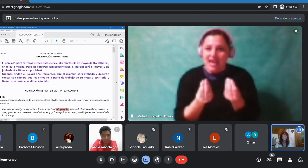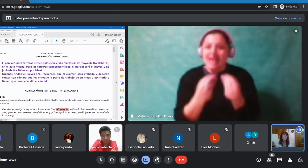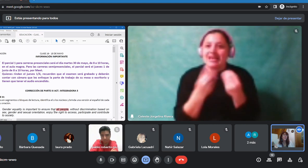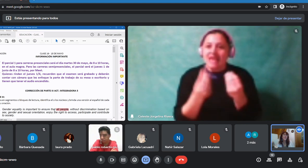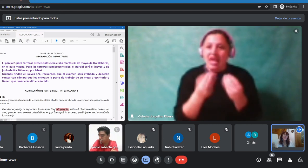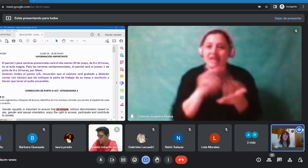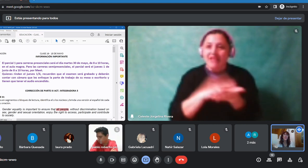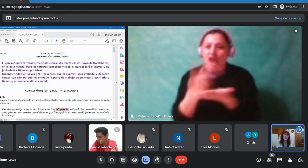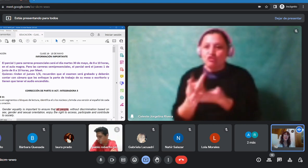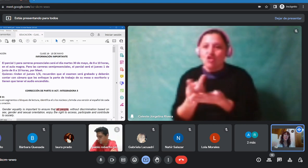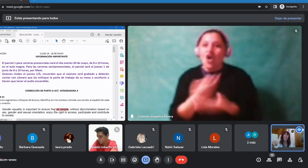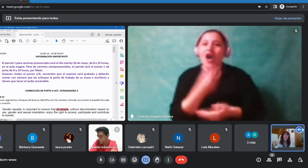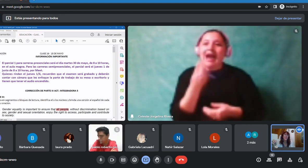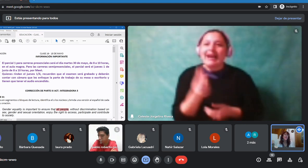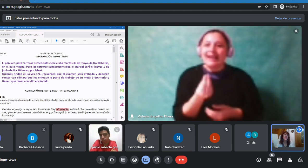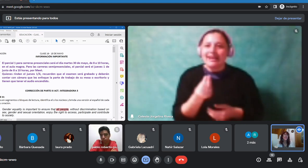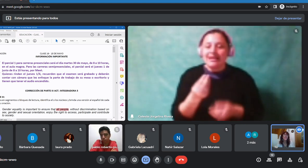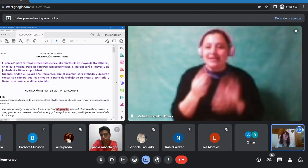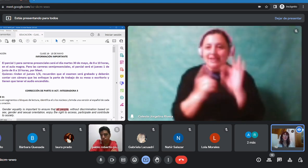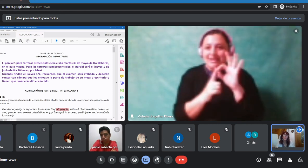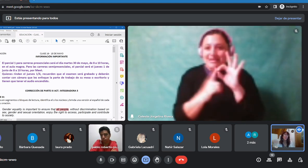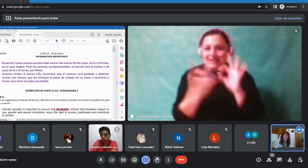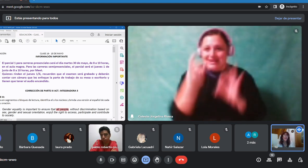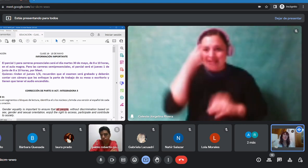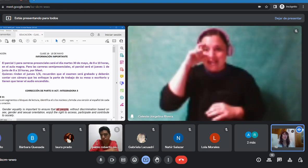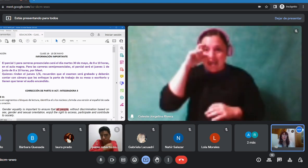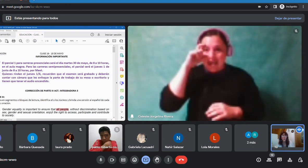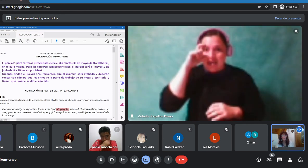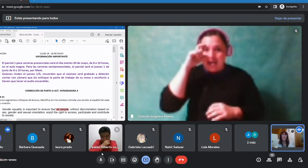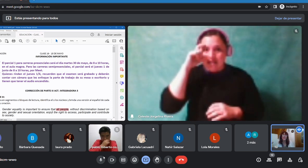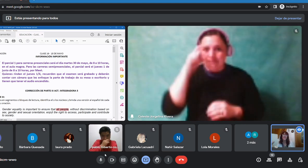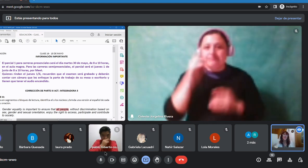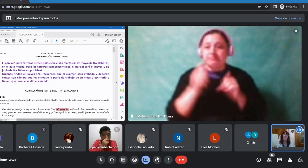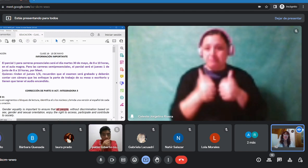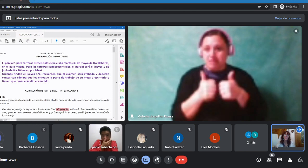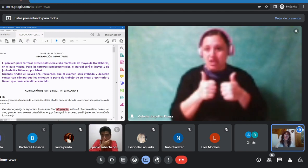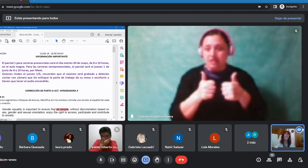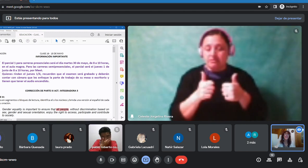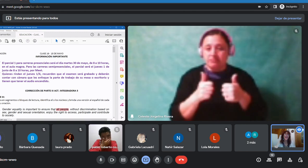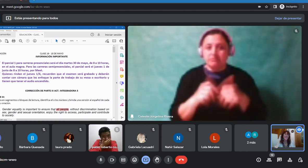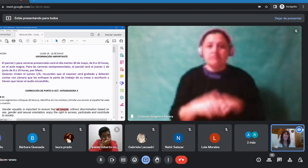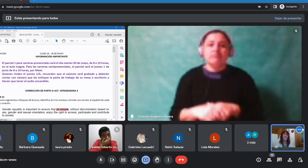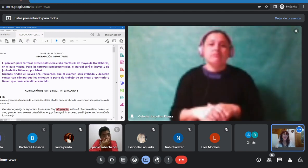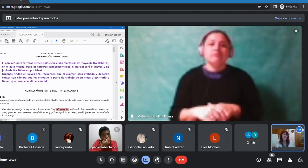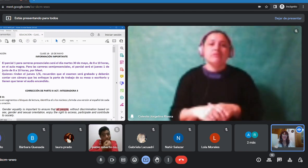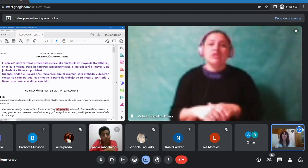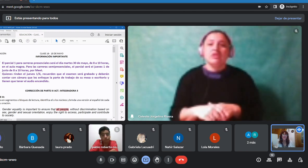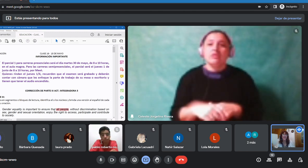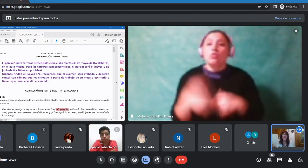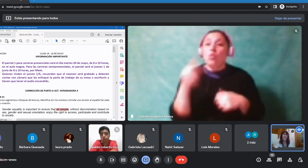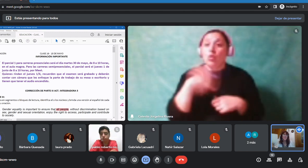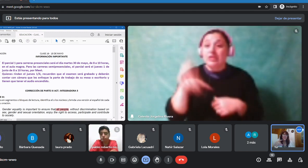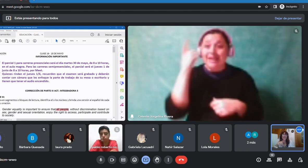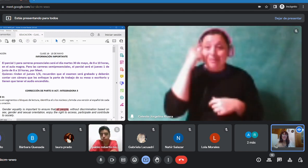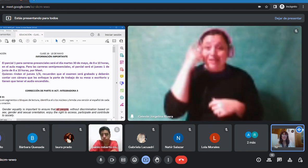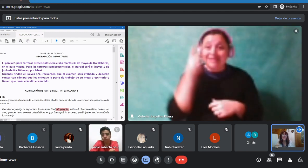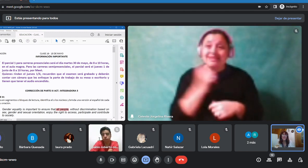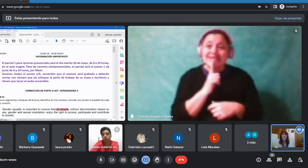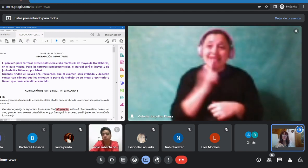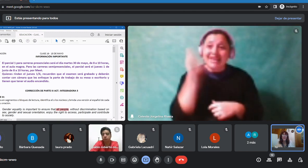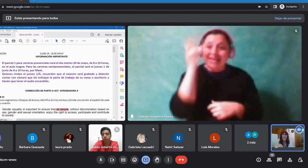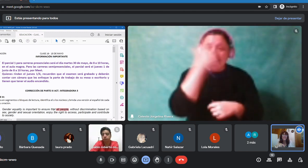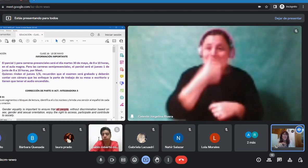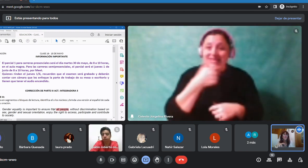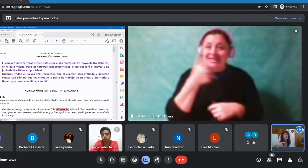la posmodificación teníamos los pronombres relativos, which, who, y entre ellos también that, que se traduce qué. En este